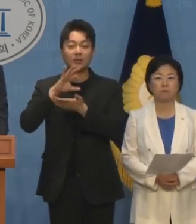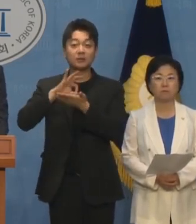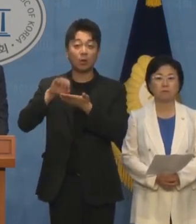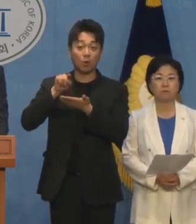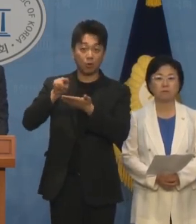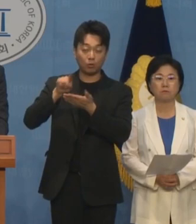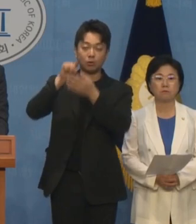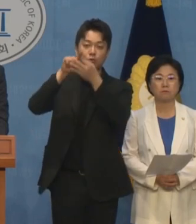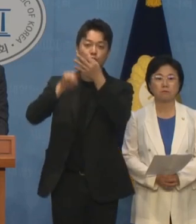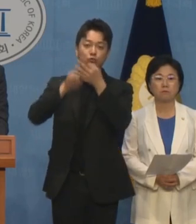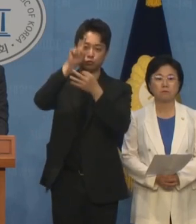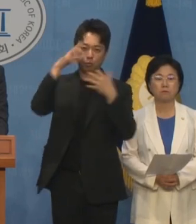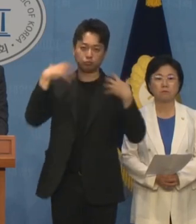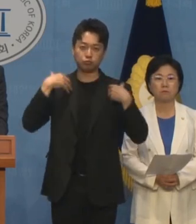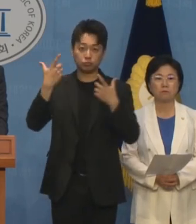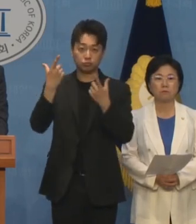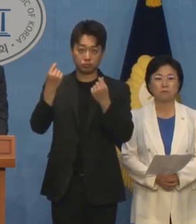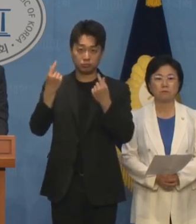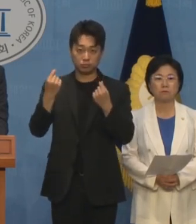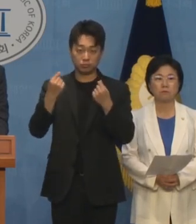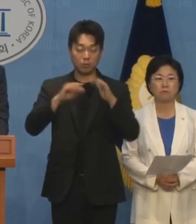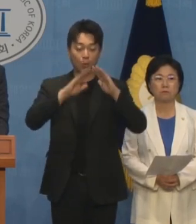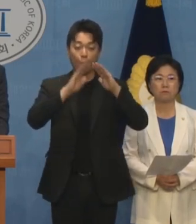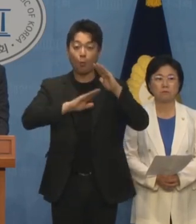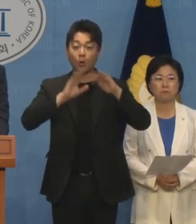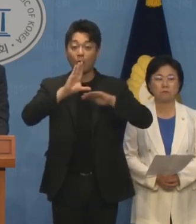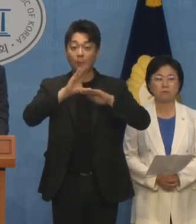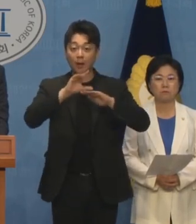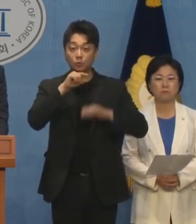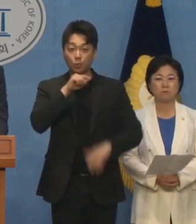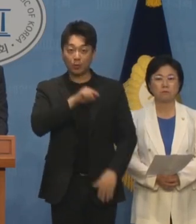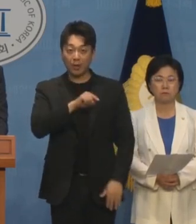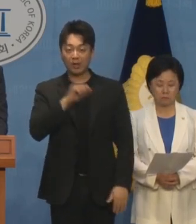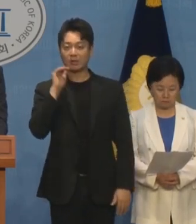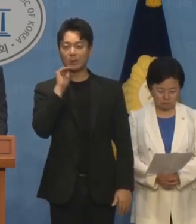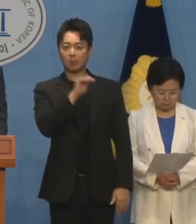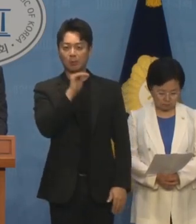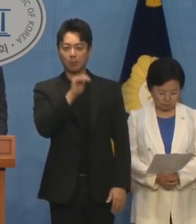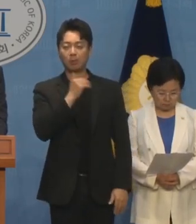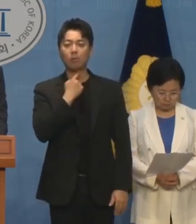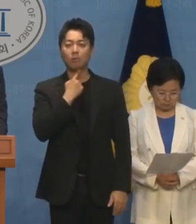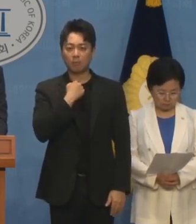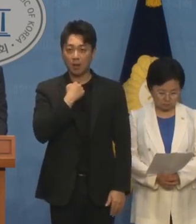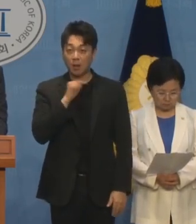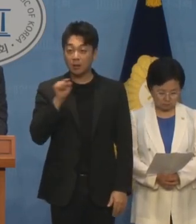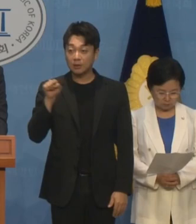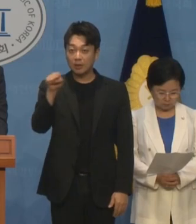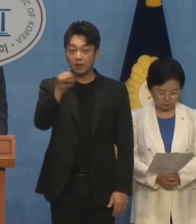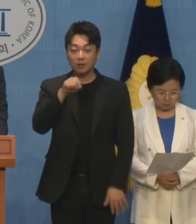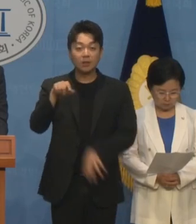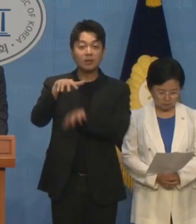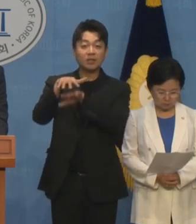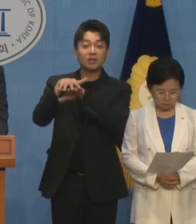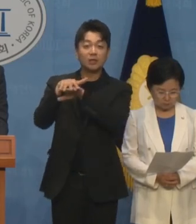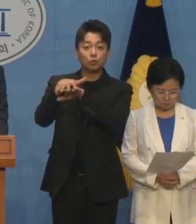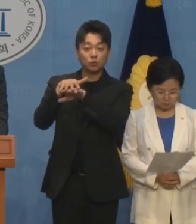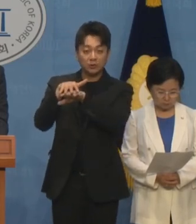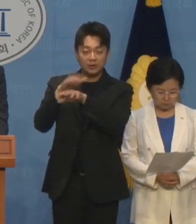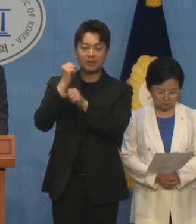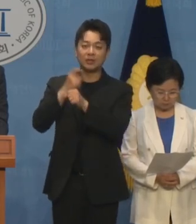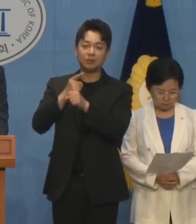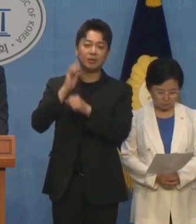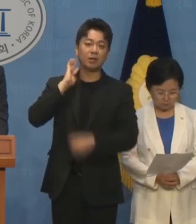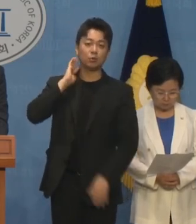정권입니다. 공영방송에 직간접적으로 영향을 줄 수 있는 모든 기구는 이미